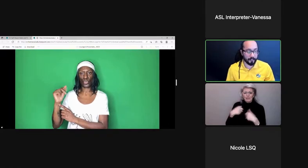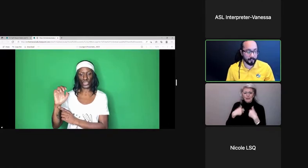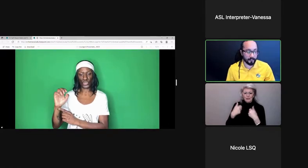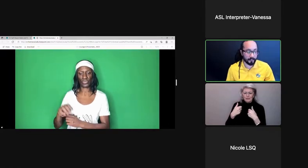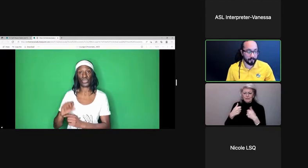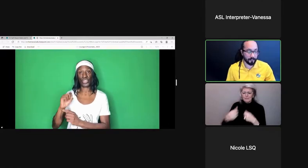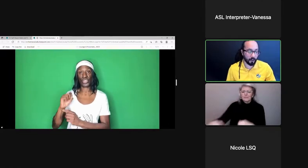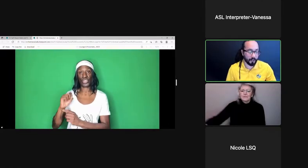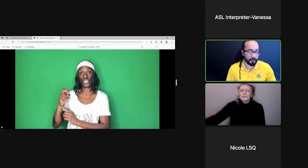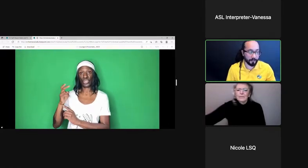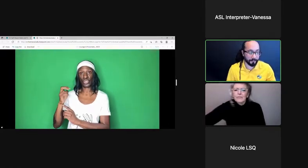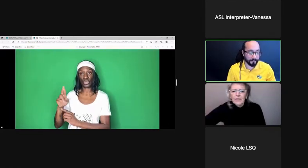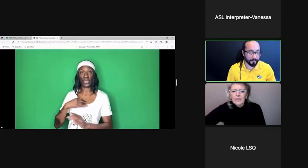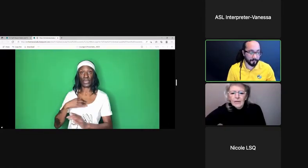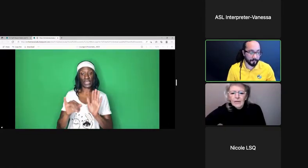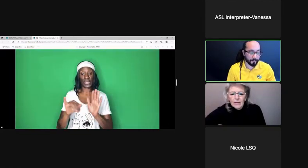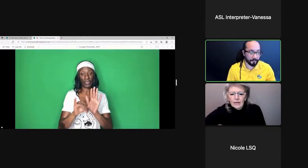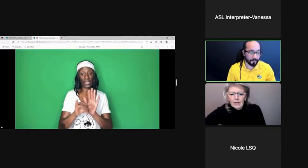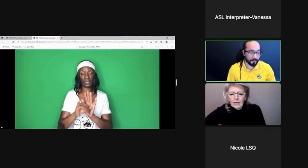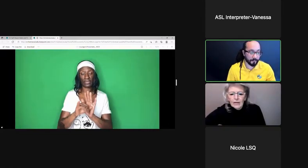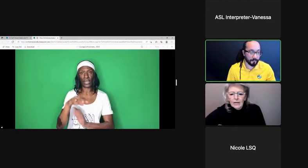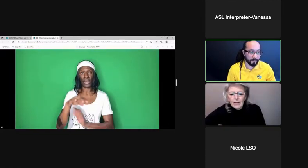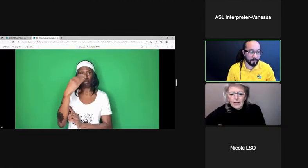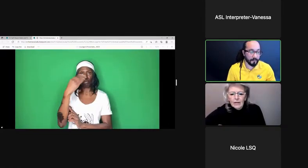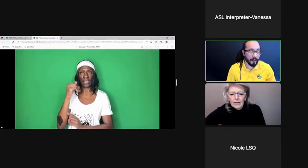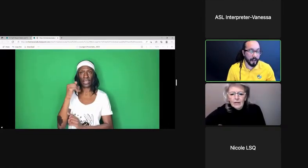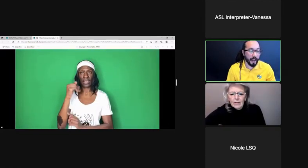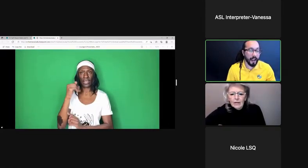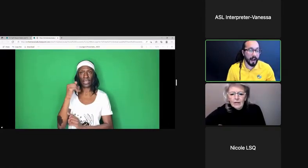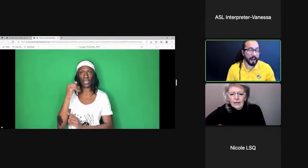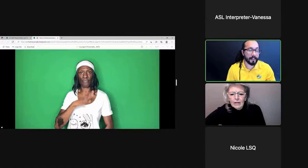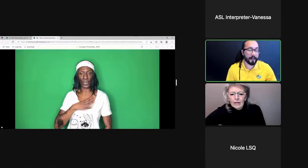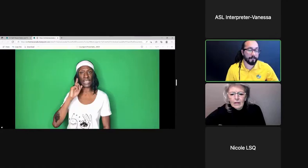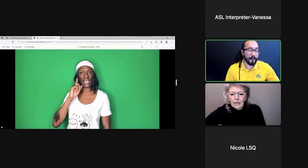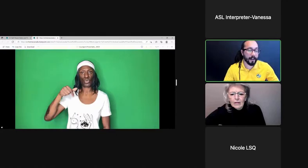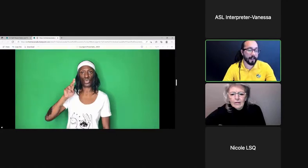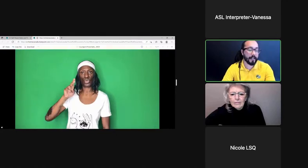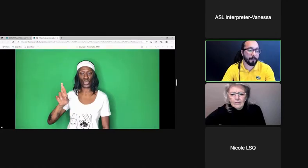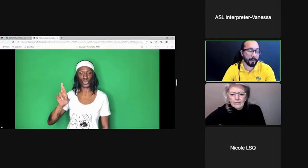et mon signe préféré est le couloir.